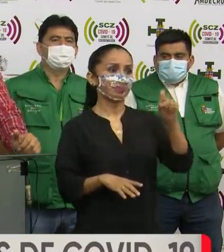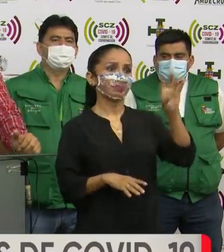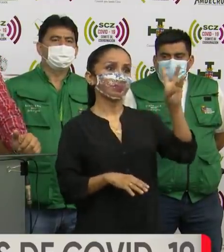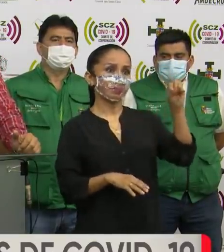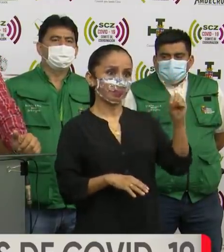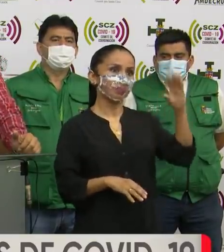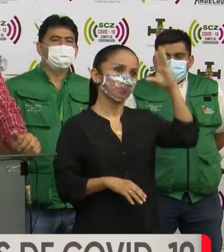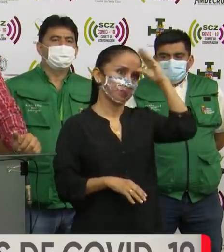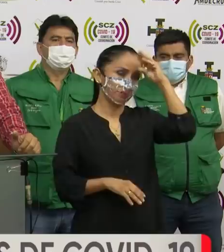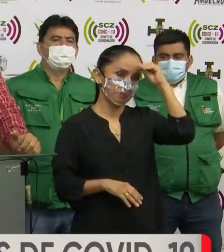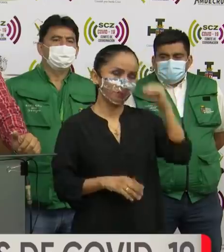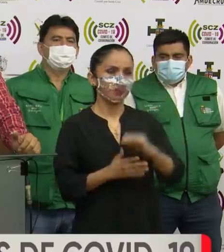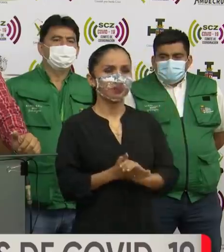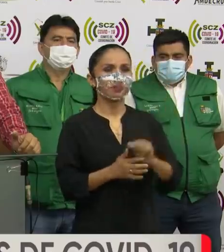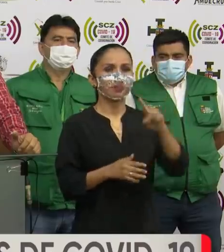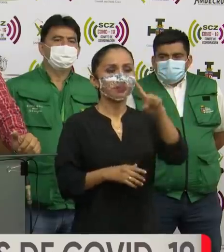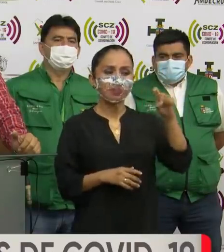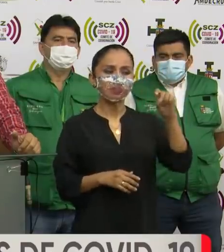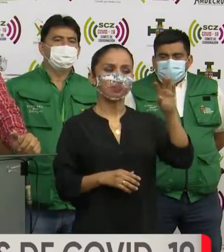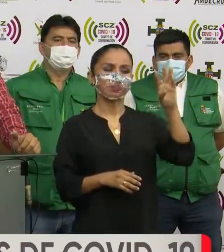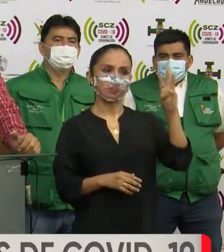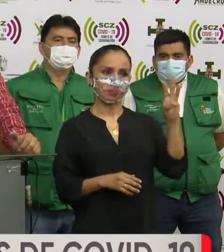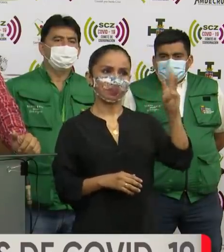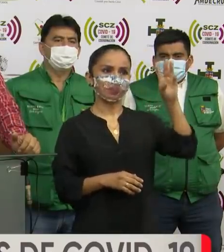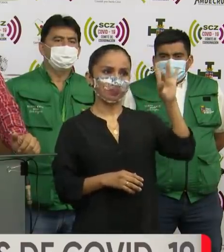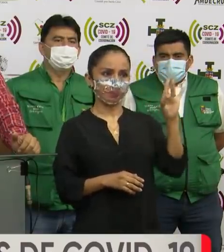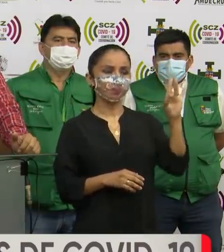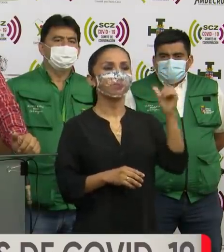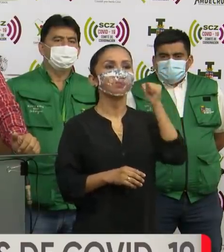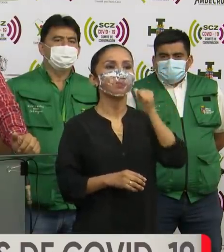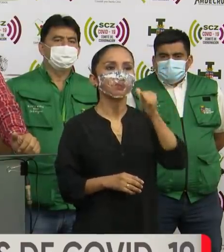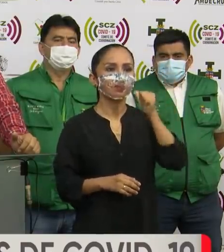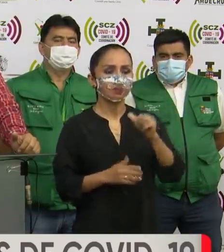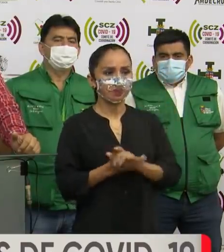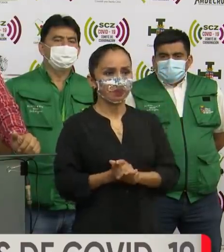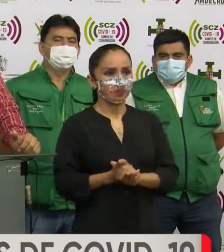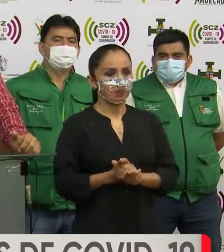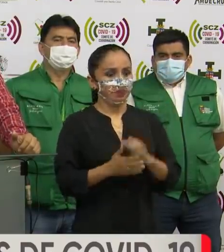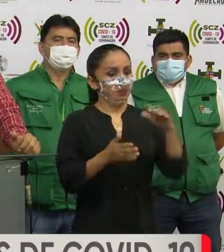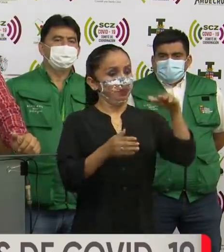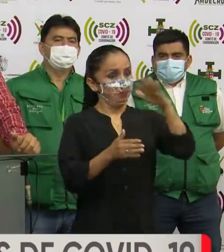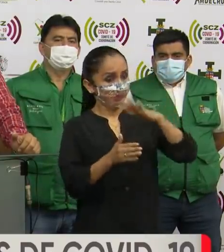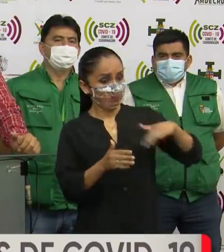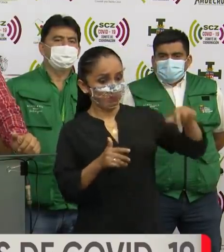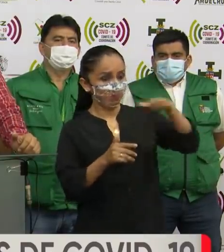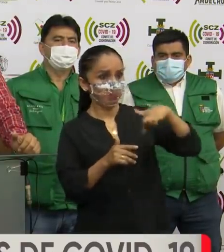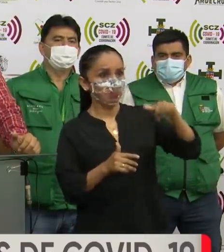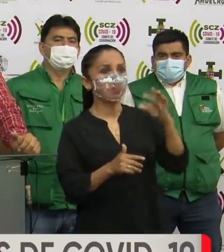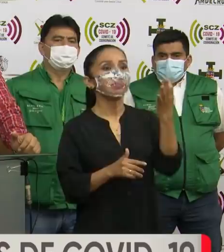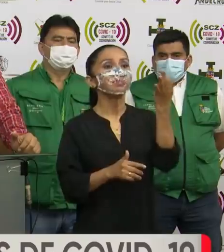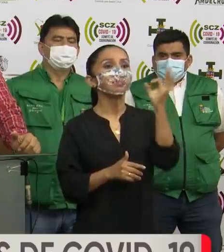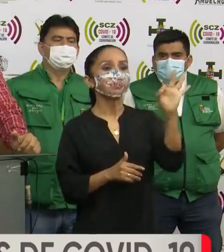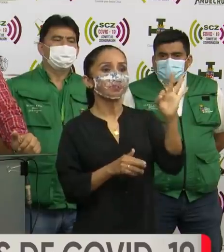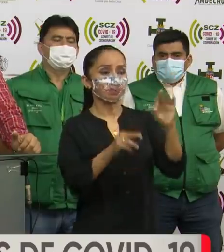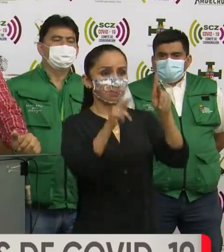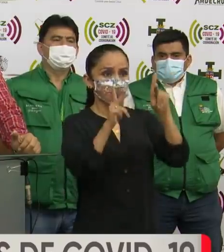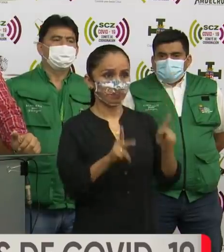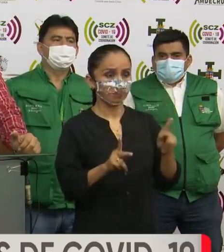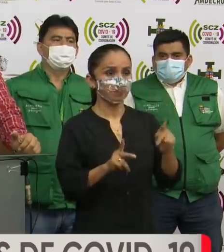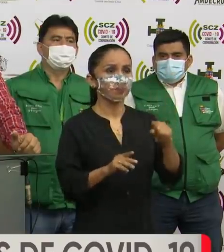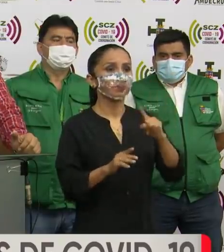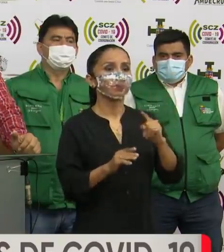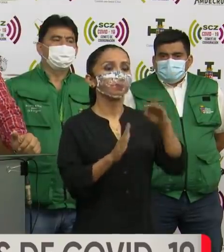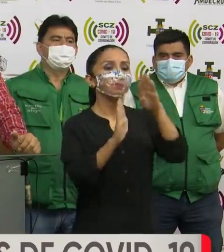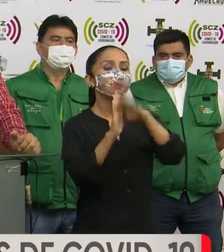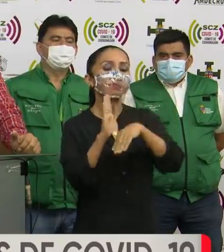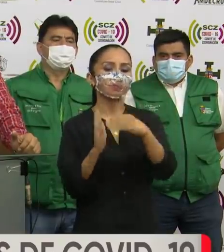a varones y 168 a mujeres. Dentro de estos casos, 19 son